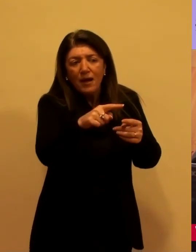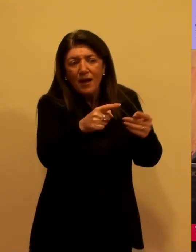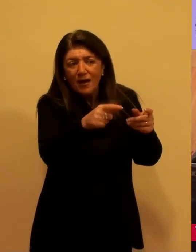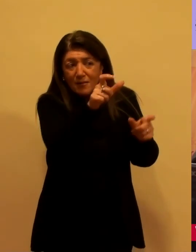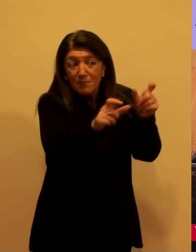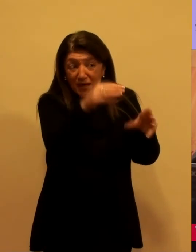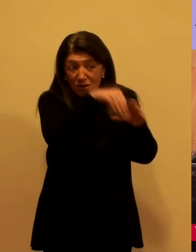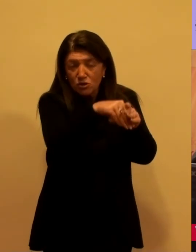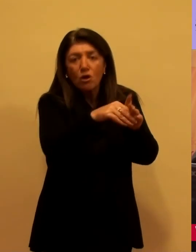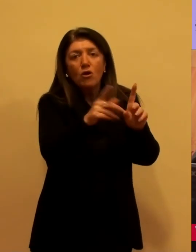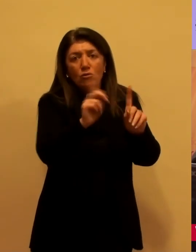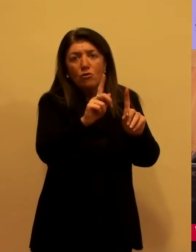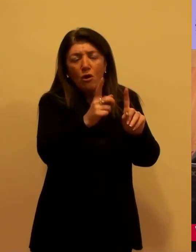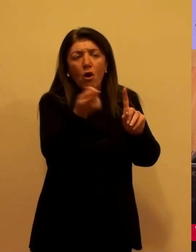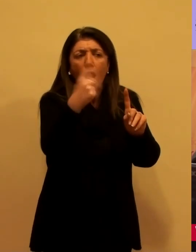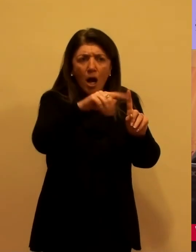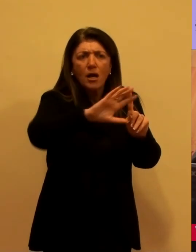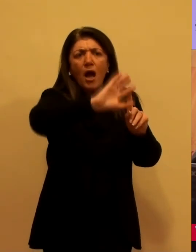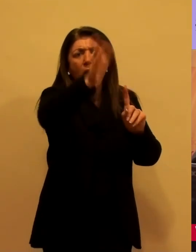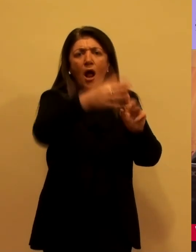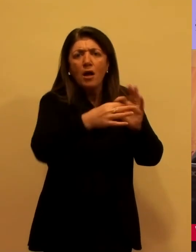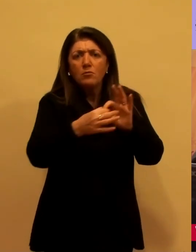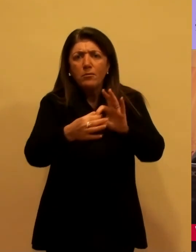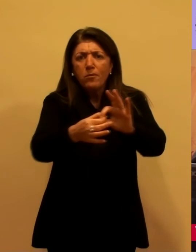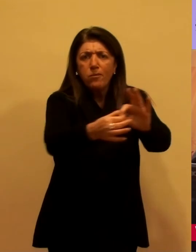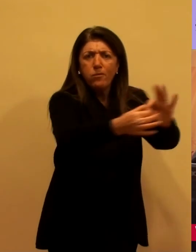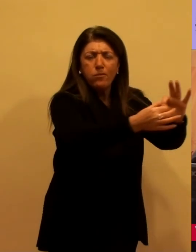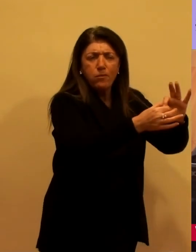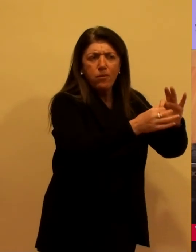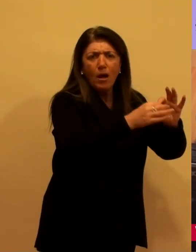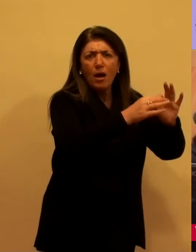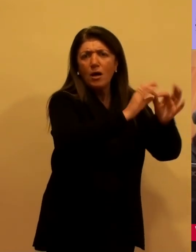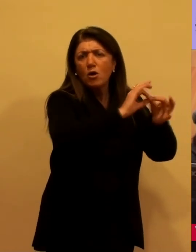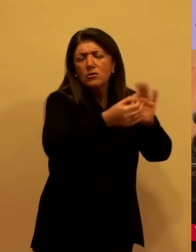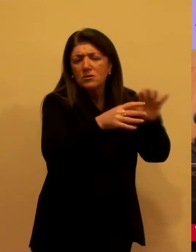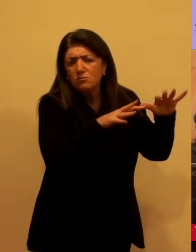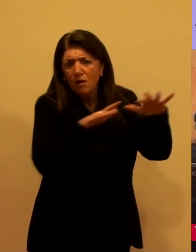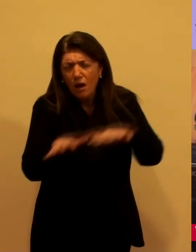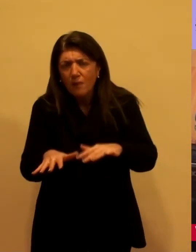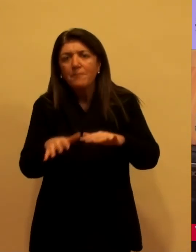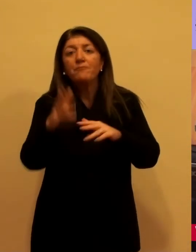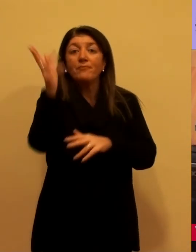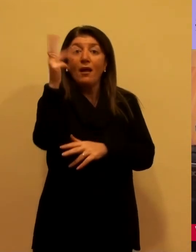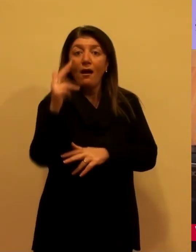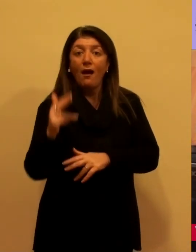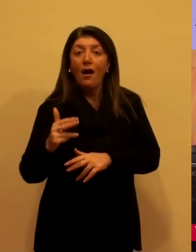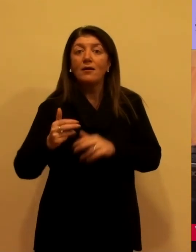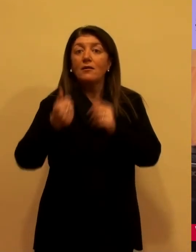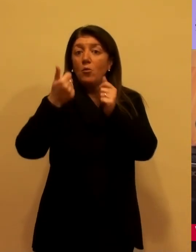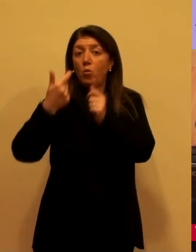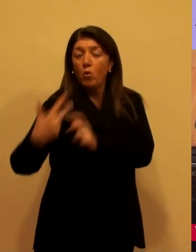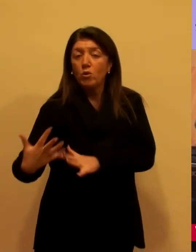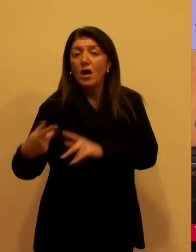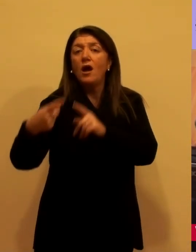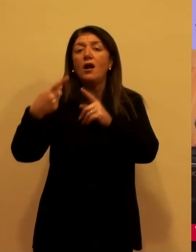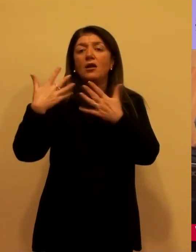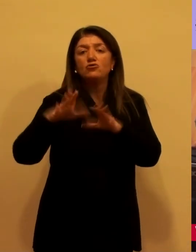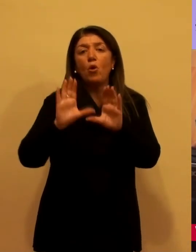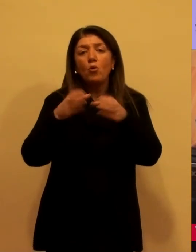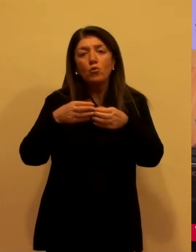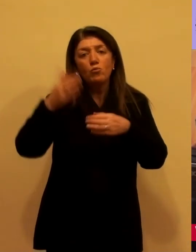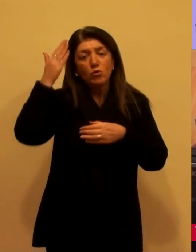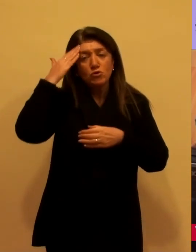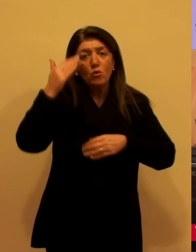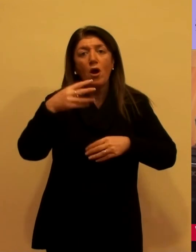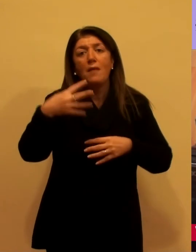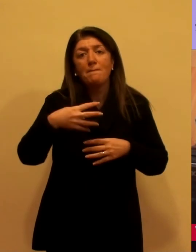molto spesso si sono aperti ad altre collaborazioni, quindi non so, ad Arte Plurale anche di quest'anno con un gruppo delle medie, ma anche